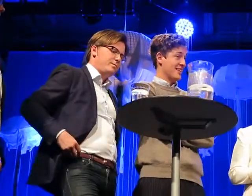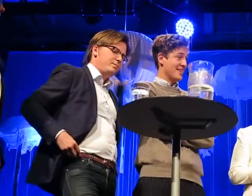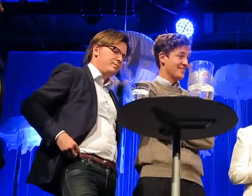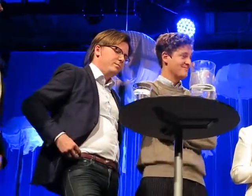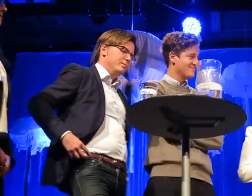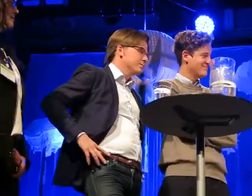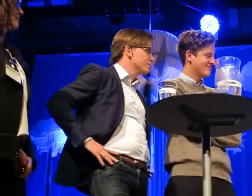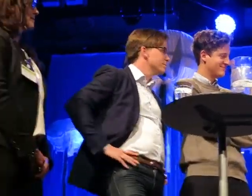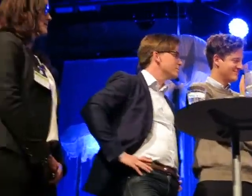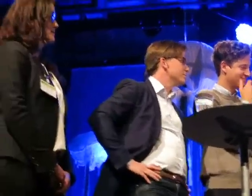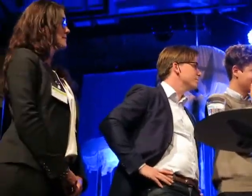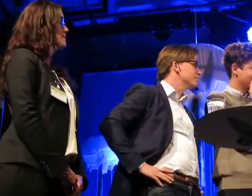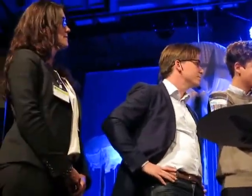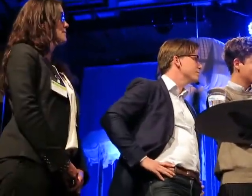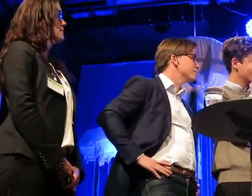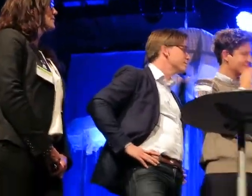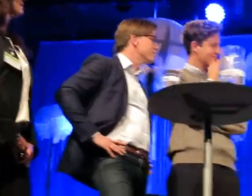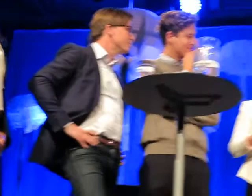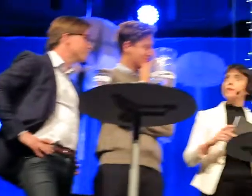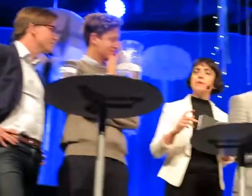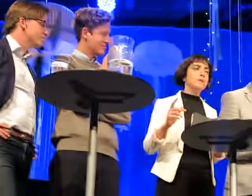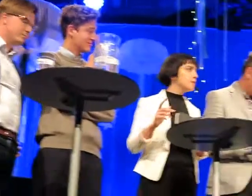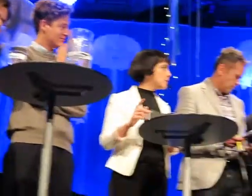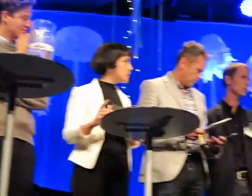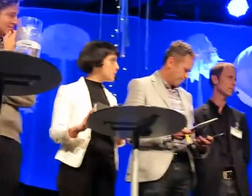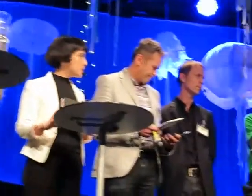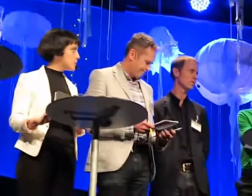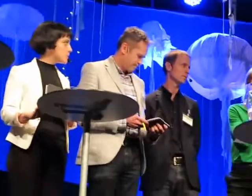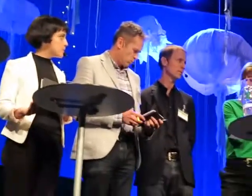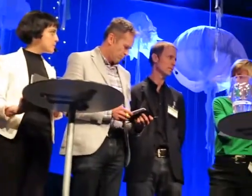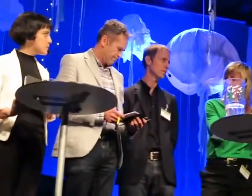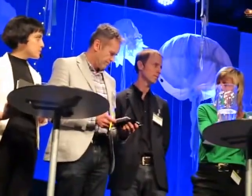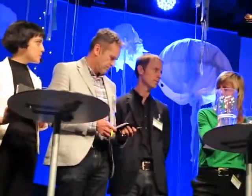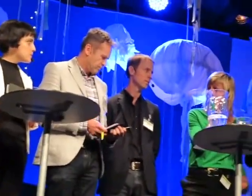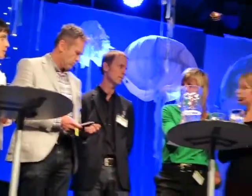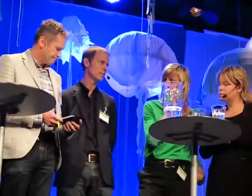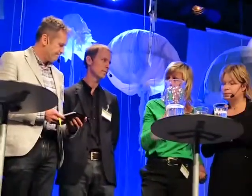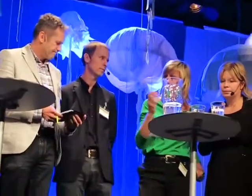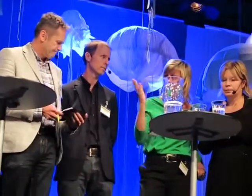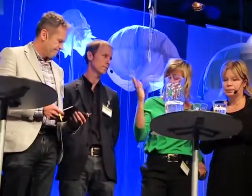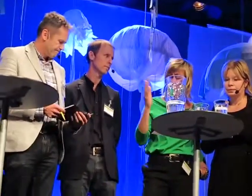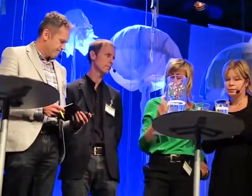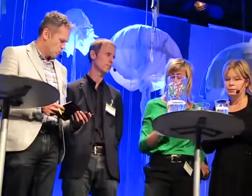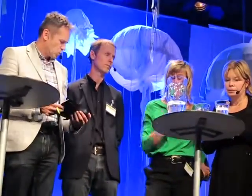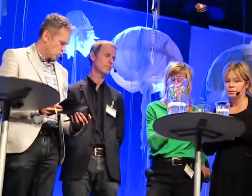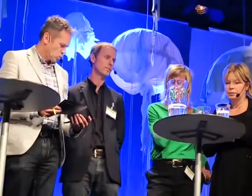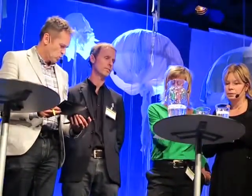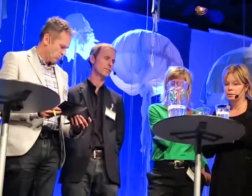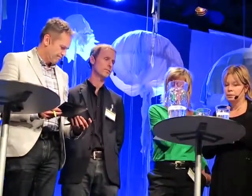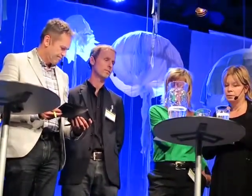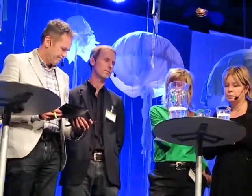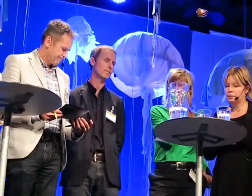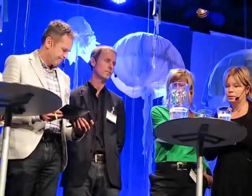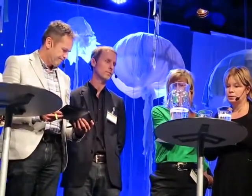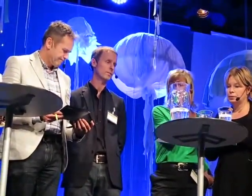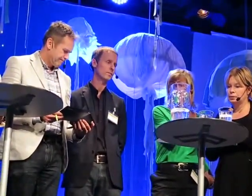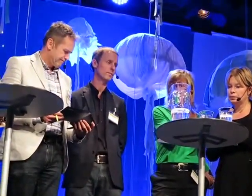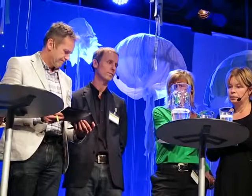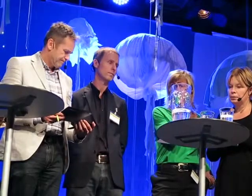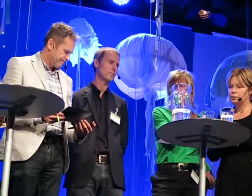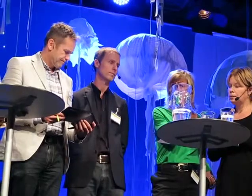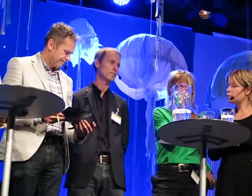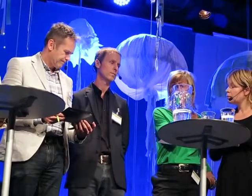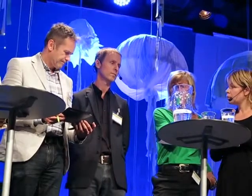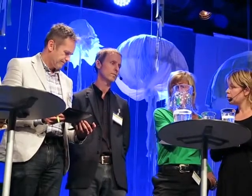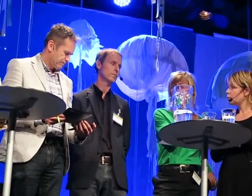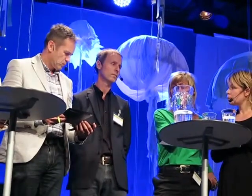Visst. Ja, bara för att man jobbar med koldioxidskatten behöver inte bli att man inte jobbar med kemikalieskatten. Det är också positiva ting. Men jag skulle säga att